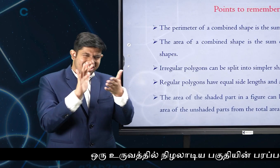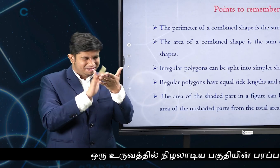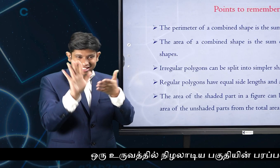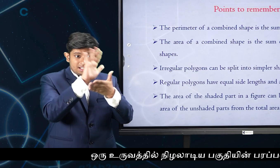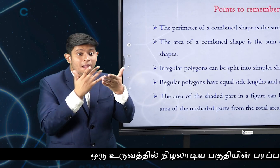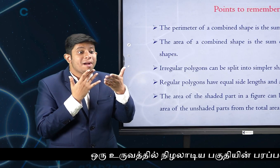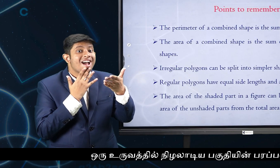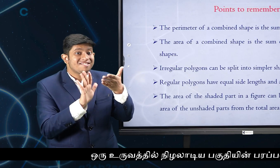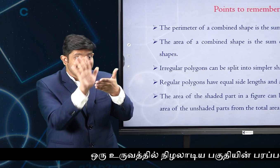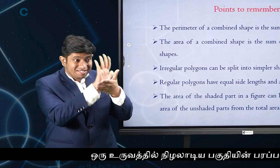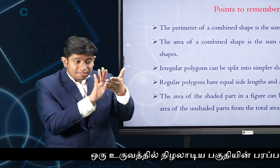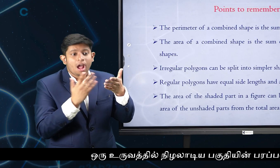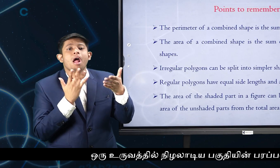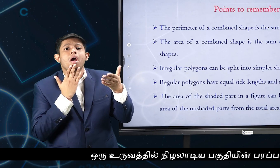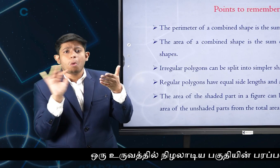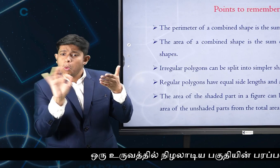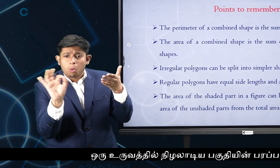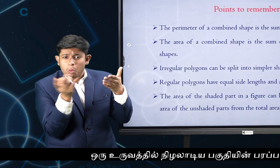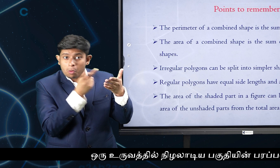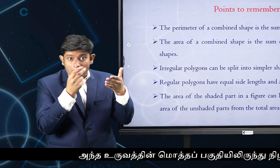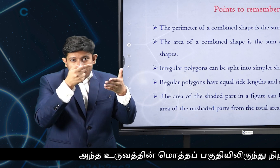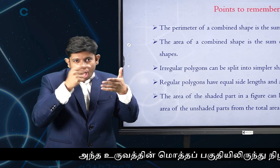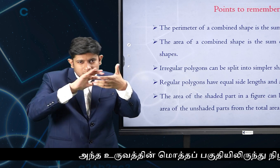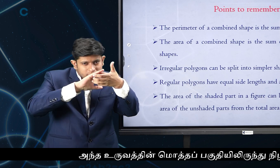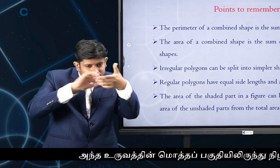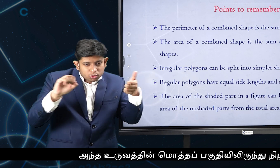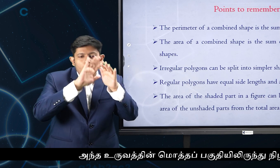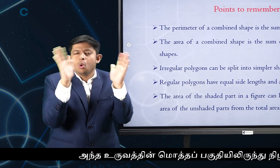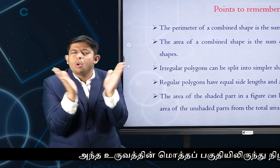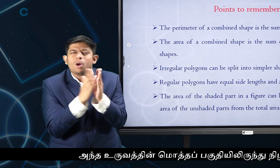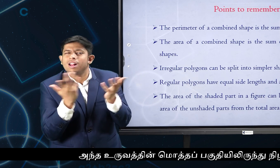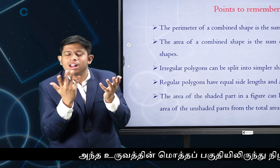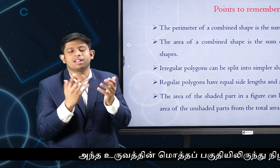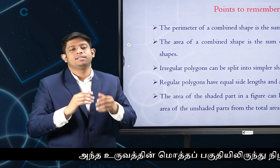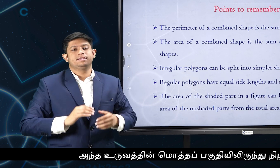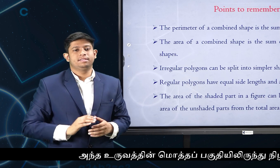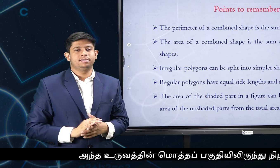உருவத்தின் நிழலாடிய பகுதியின் பரப்பளவை அதன் உருவத்தின் மொத்த பகுதியில் இருந்து